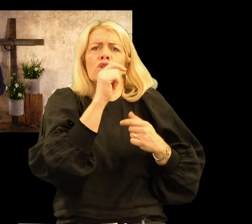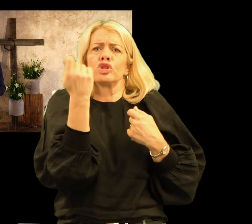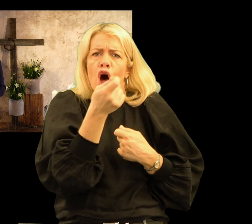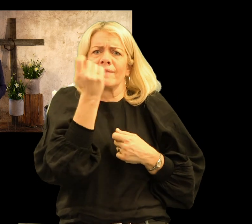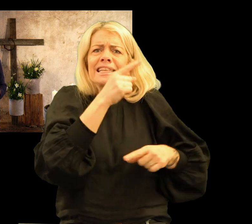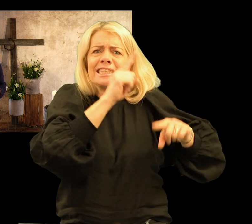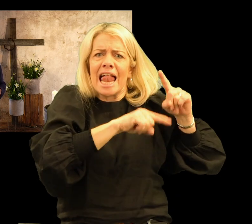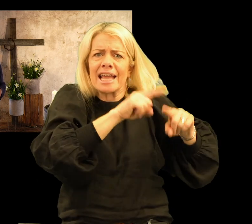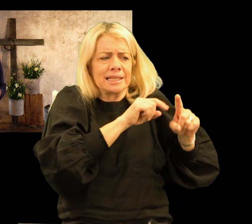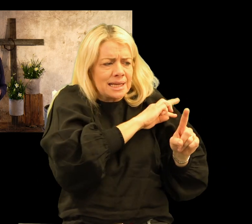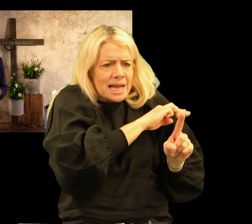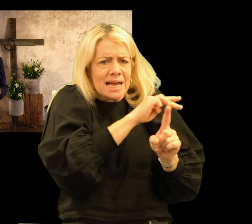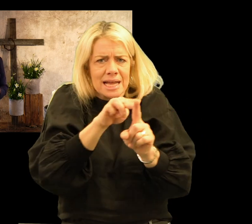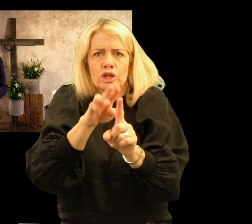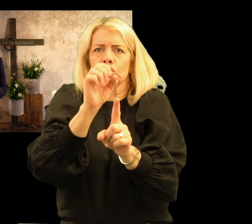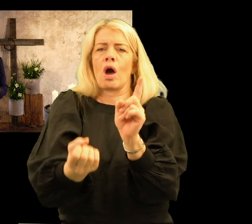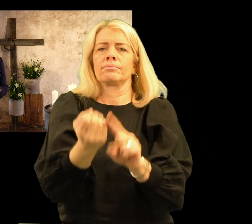gamla testamentet har skrivit om.